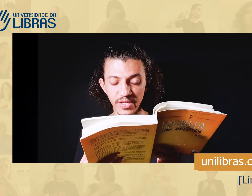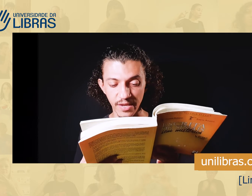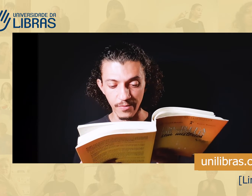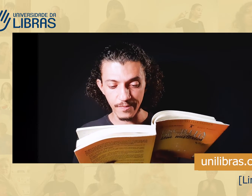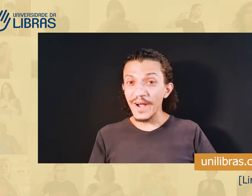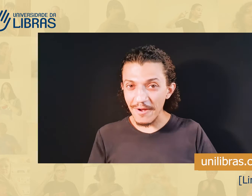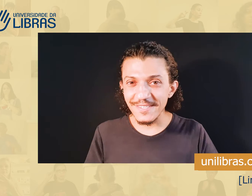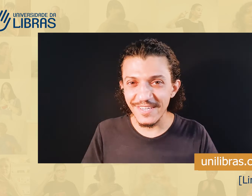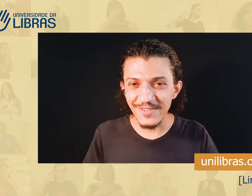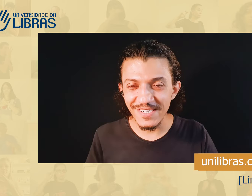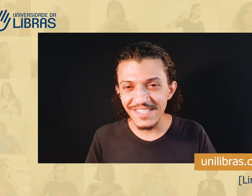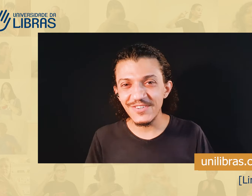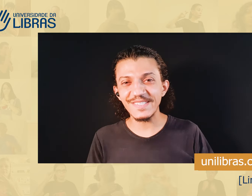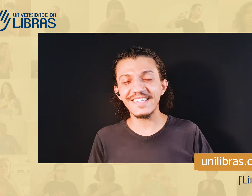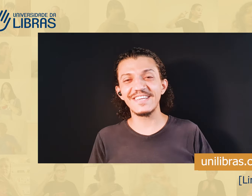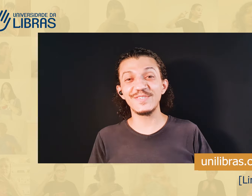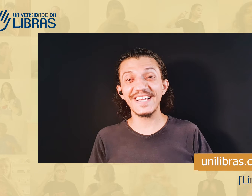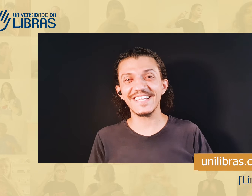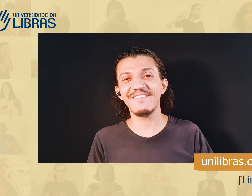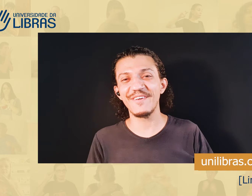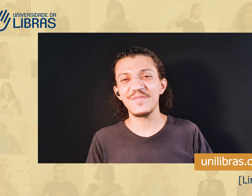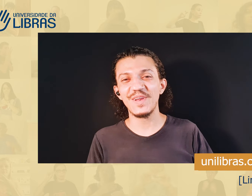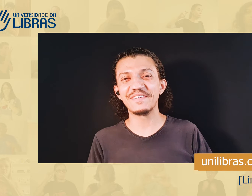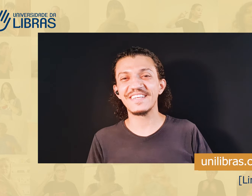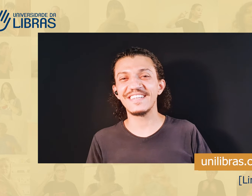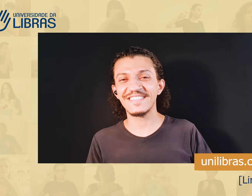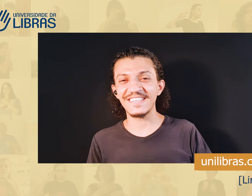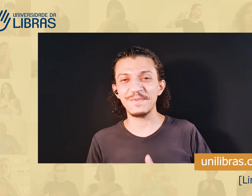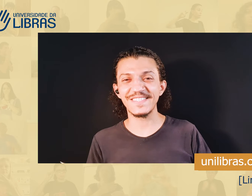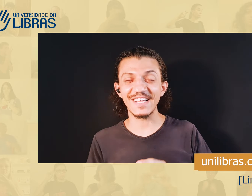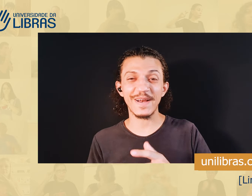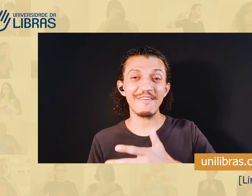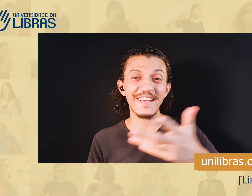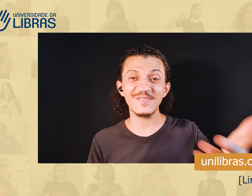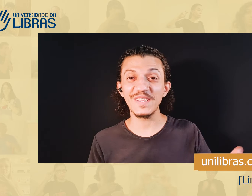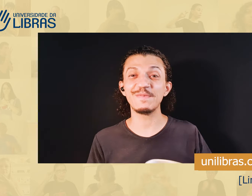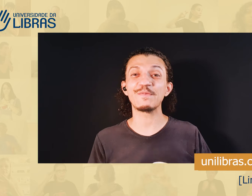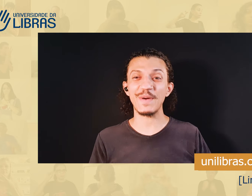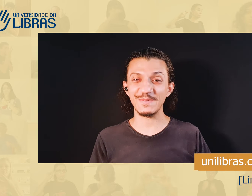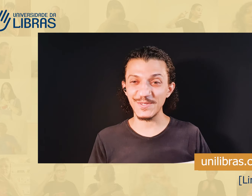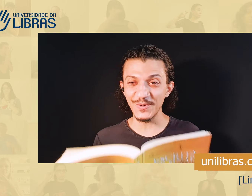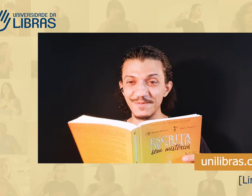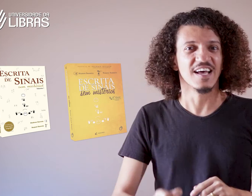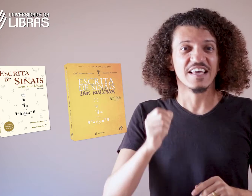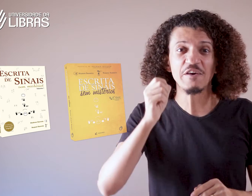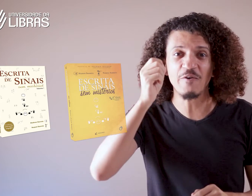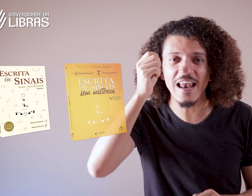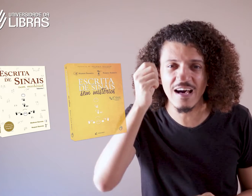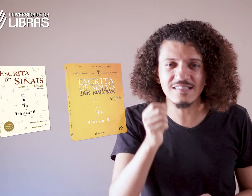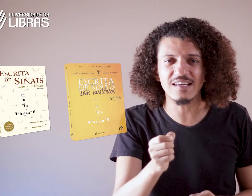então. Por causa disso, a gente sentiu esse desejo de escrever o livro Escrita de Sinais Sem Mistérios para levar esse conhecimento para mais pessoas. Que foi